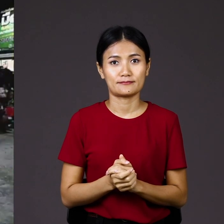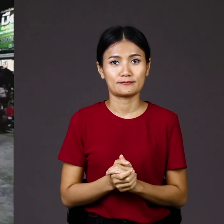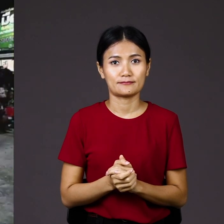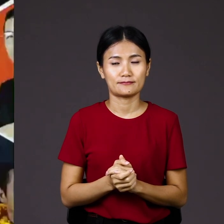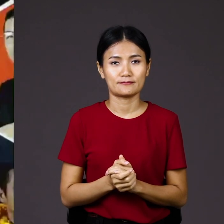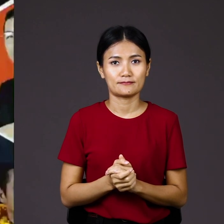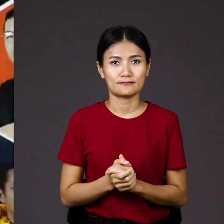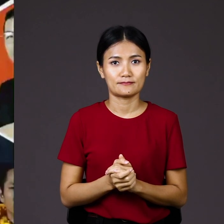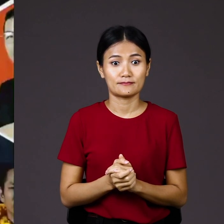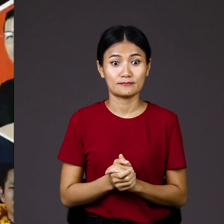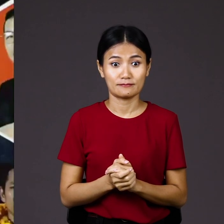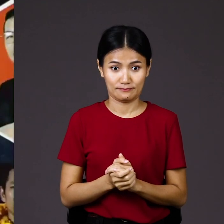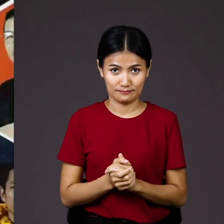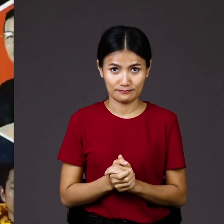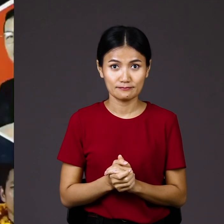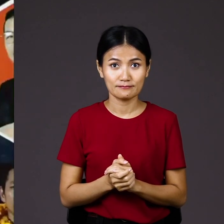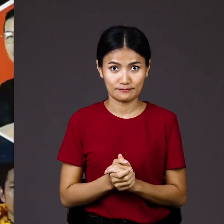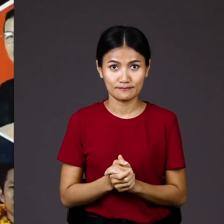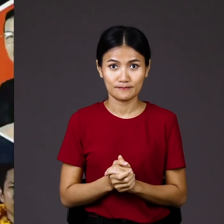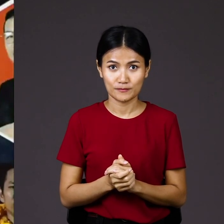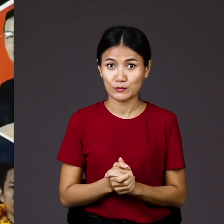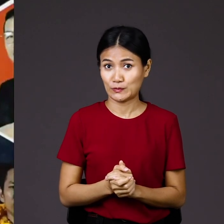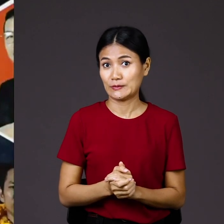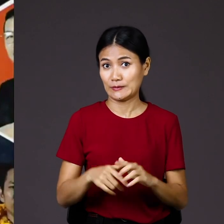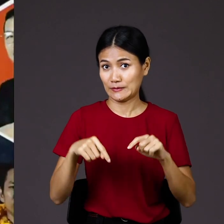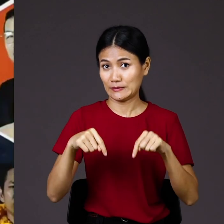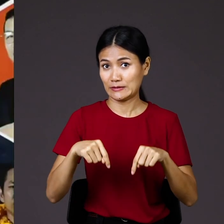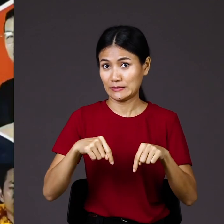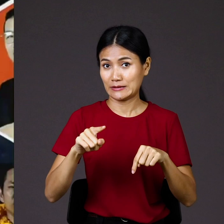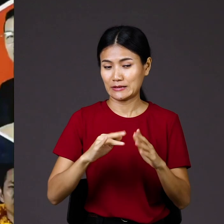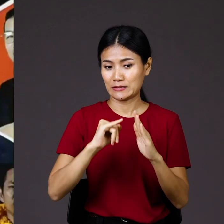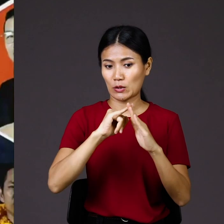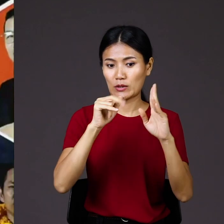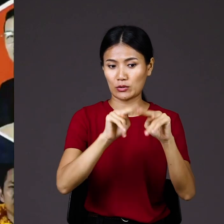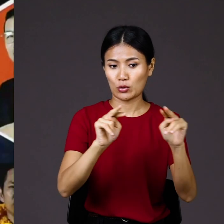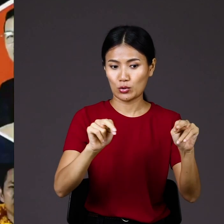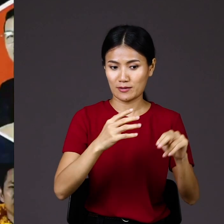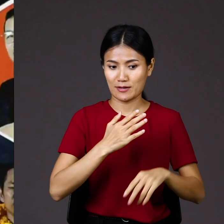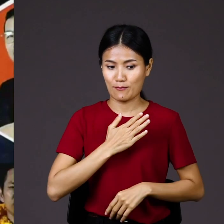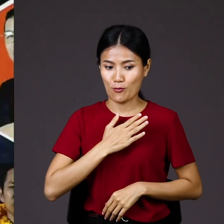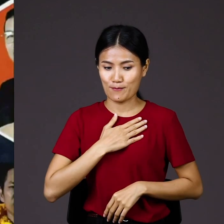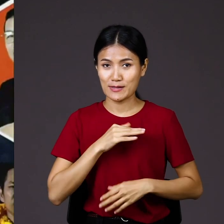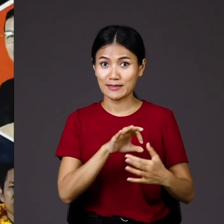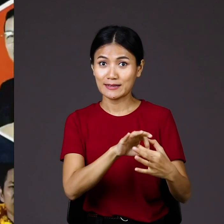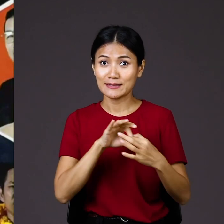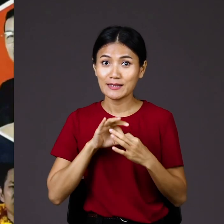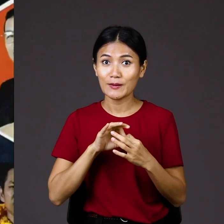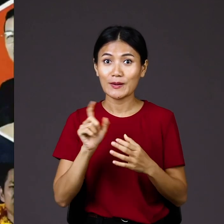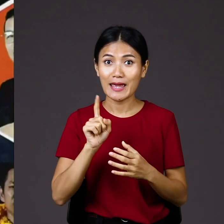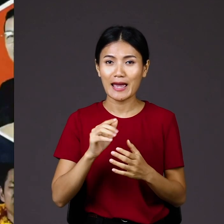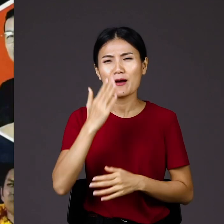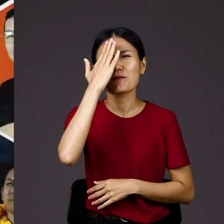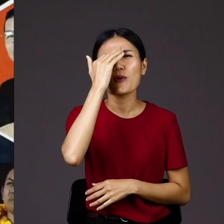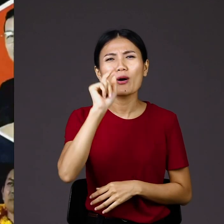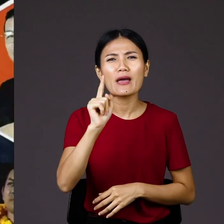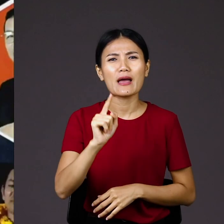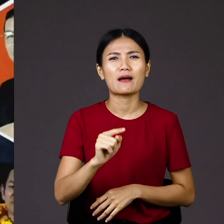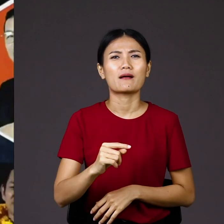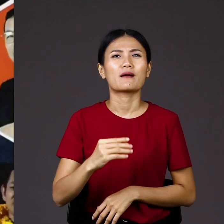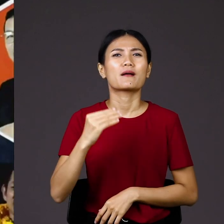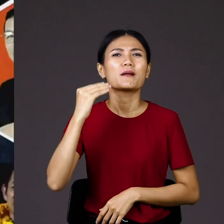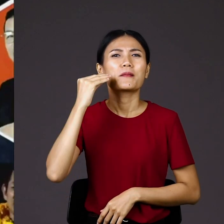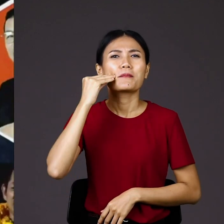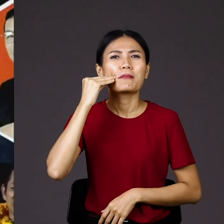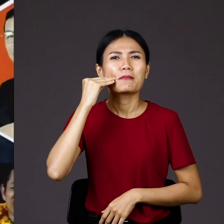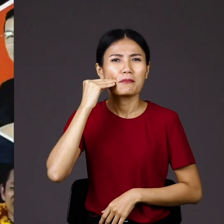แล้วมาที่นี่ทอดทิ้งไม่ได้ครับเพราะมันสัมพันธ์กับผมโดยตรงเนื่องจากว่าทะเบียนบ้านของผ